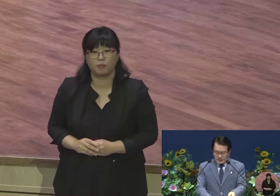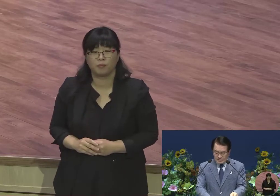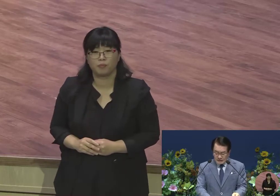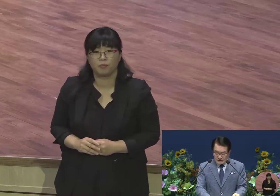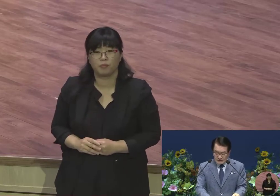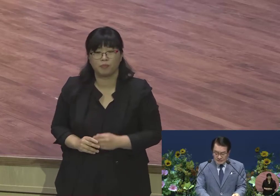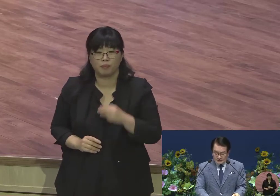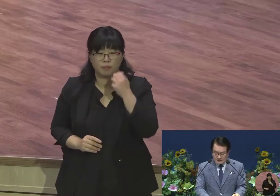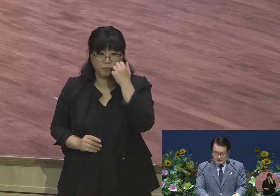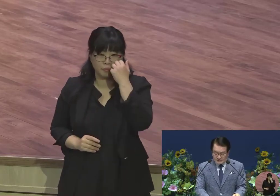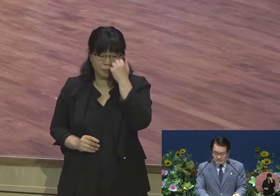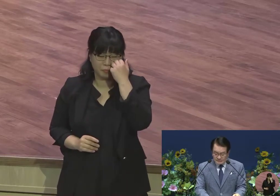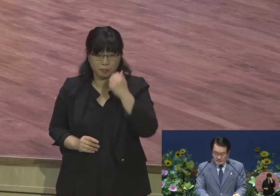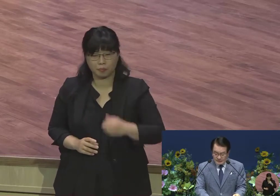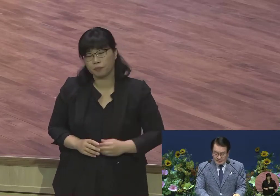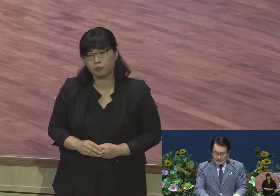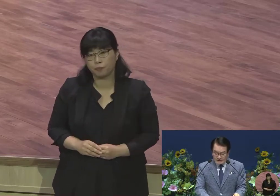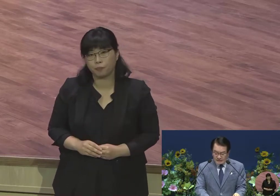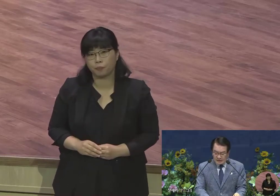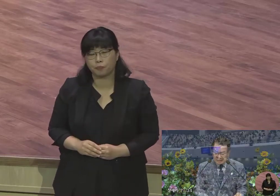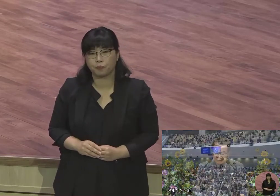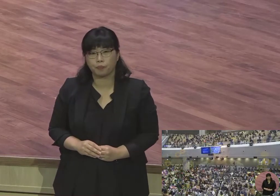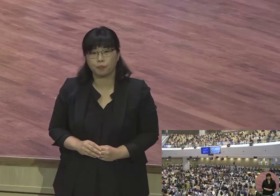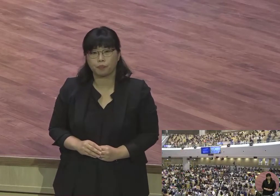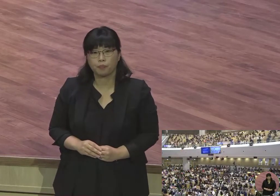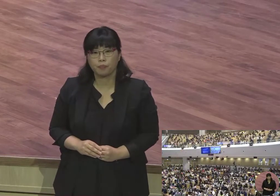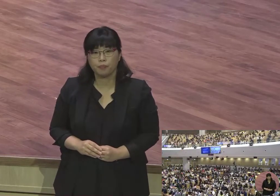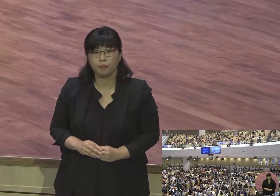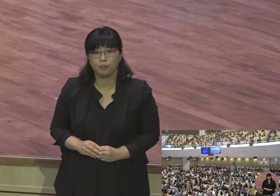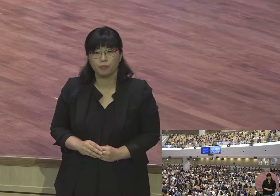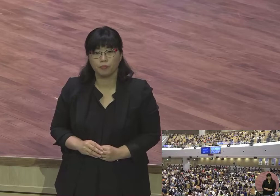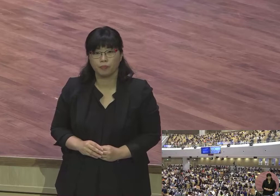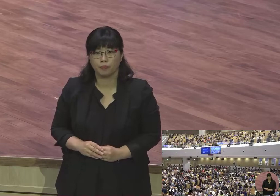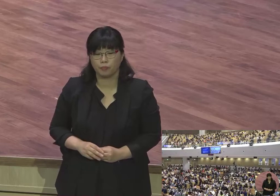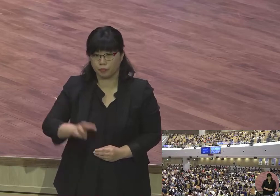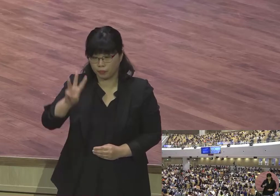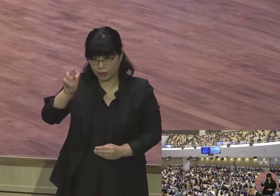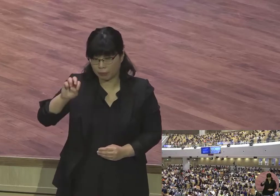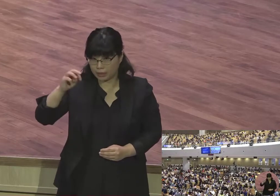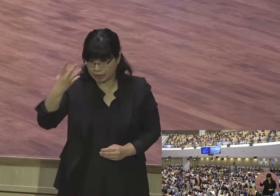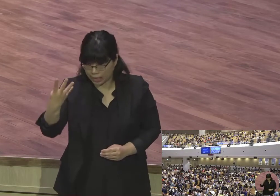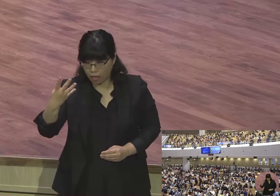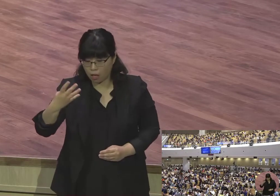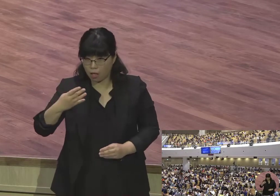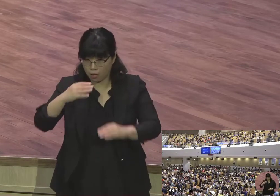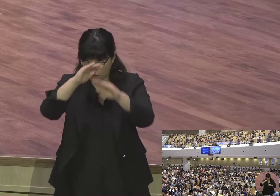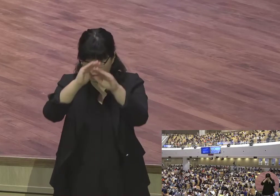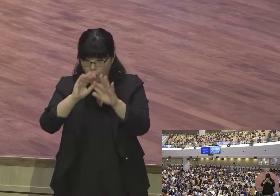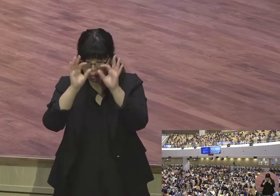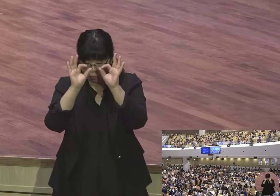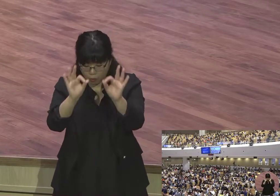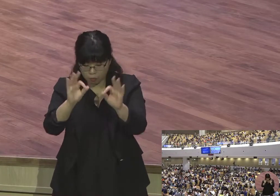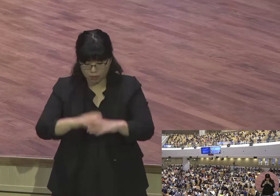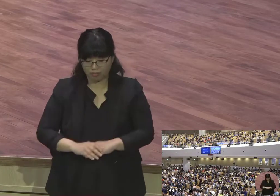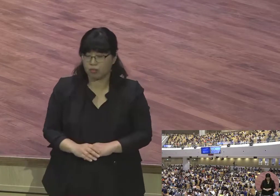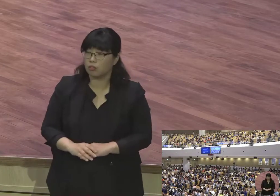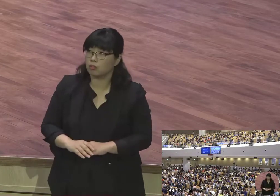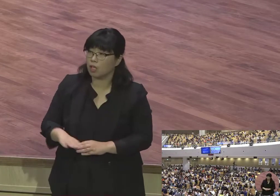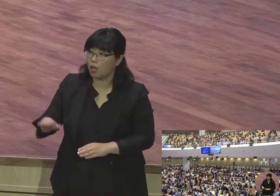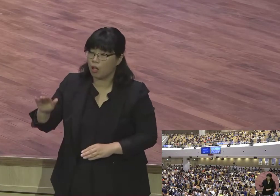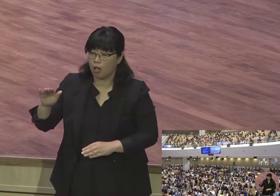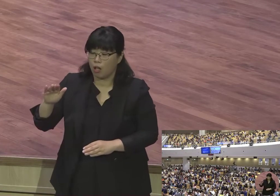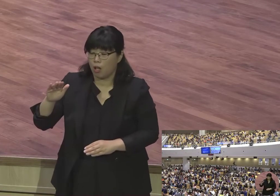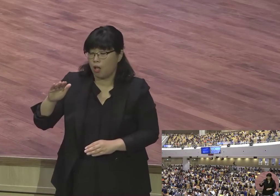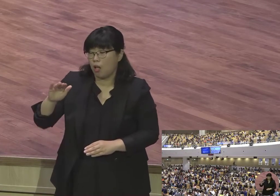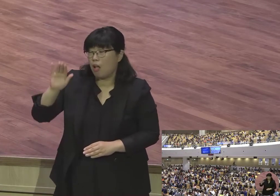34절 보세요 애서가 그의 아버지의 말을 듣고 소리 질러 슬피 울며 아버지에게 이르되